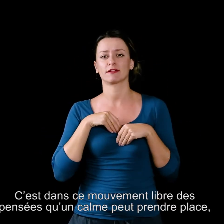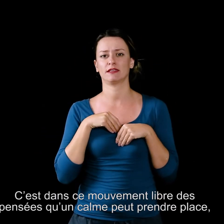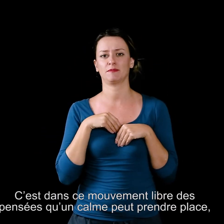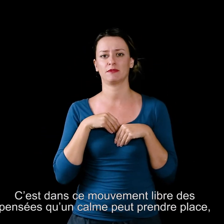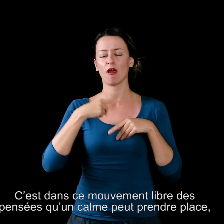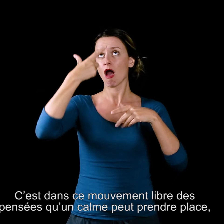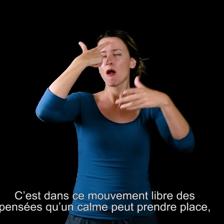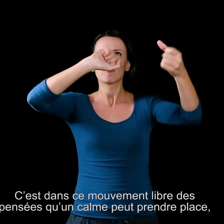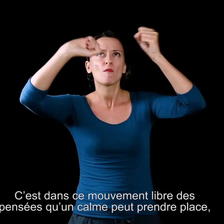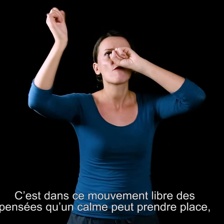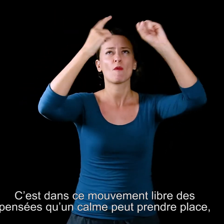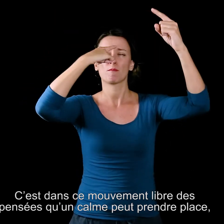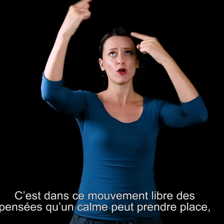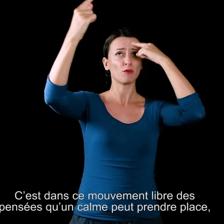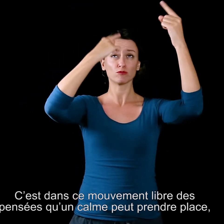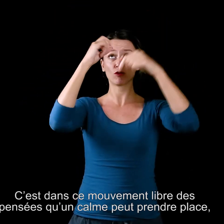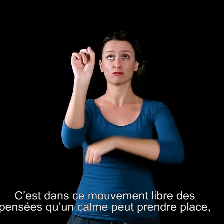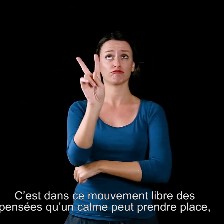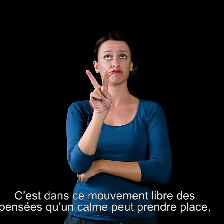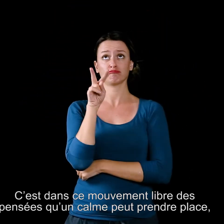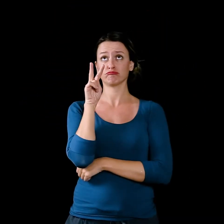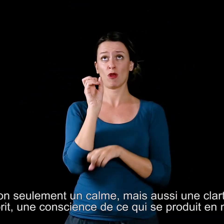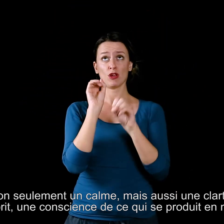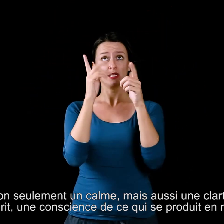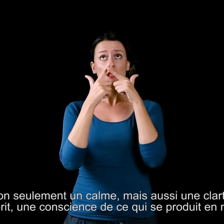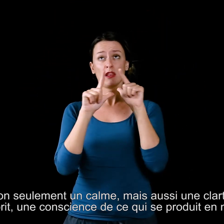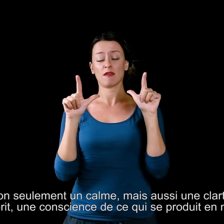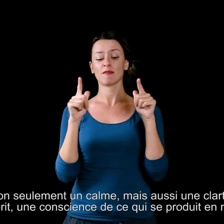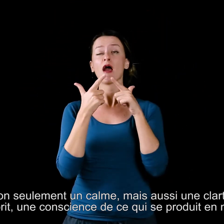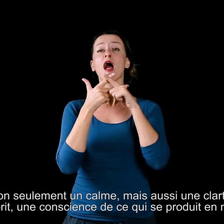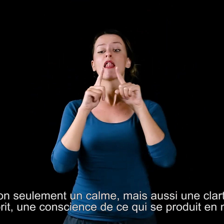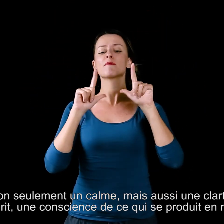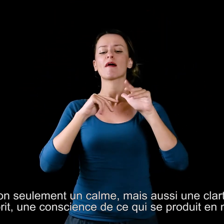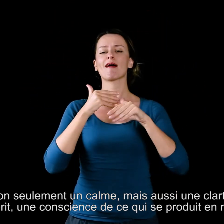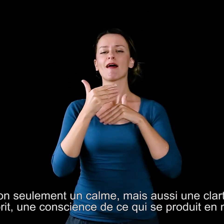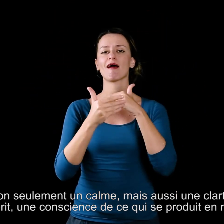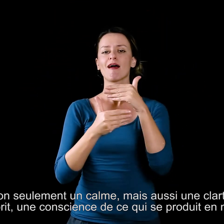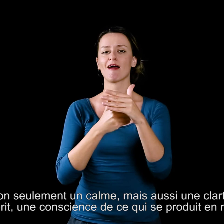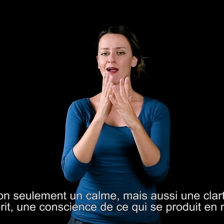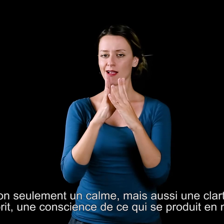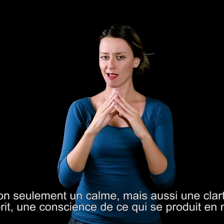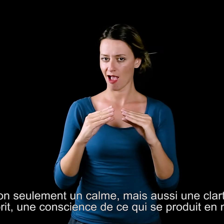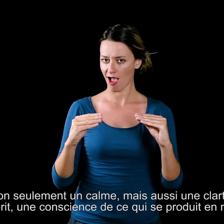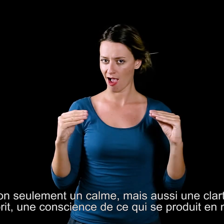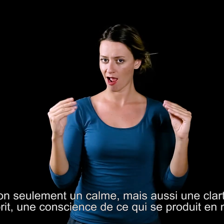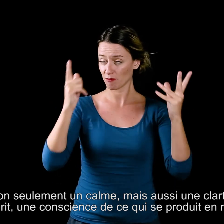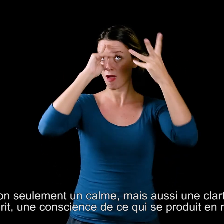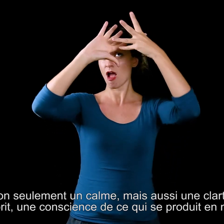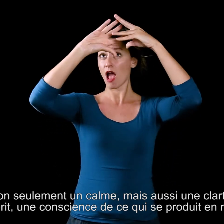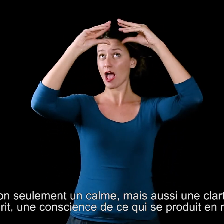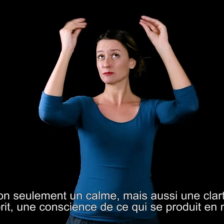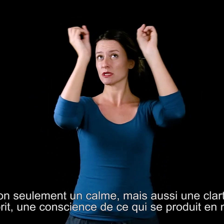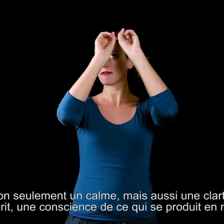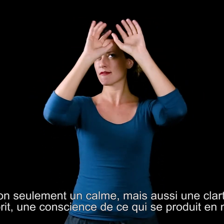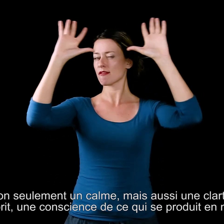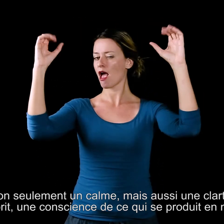libre des pensées qu'un calme peut prendre place, et non seulement un calme, mais aussi une clarté de l'esprit, une conscience de